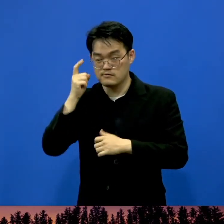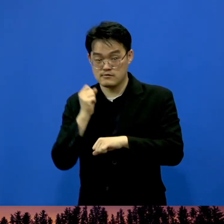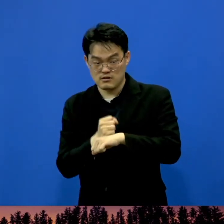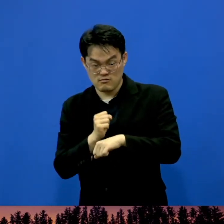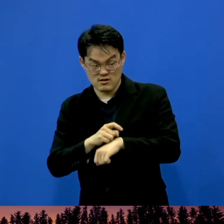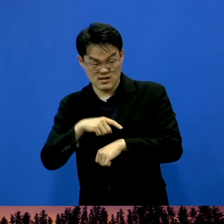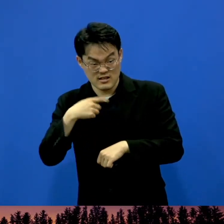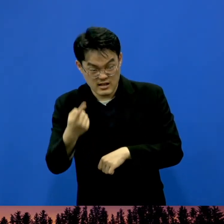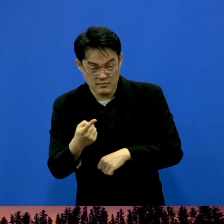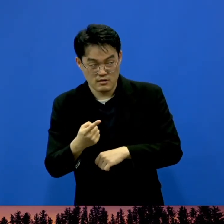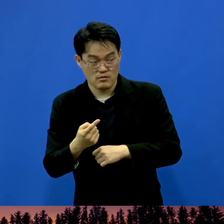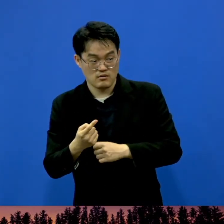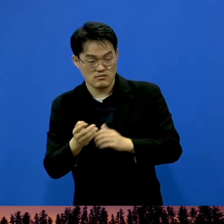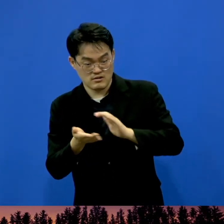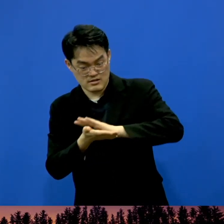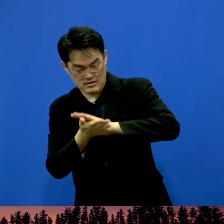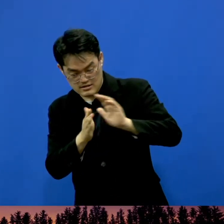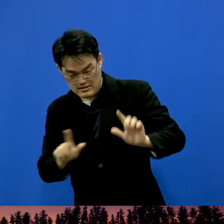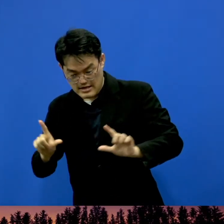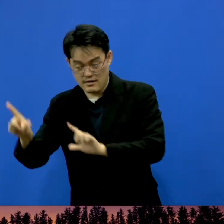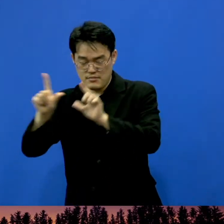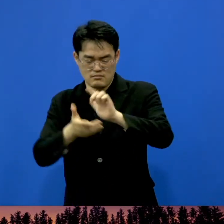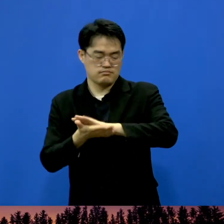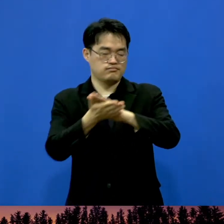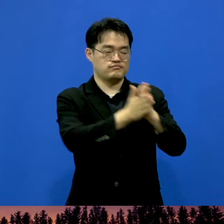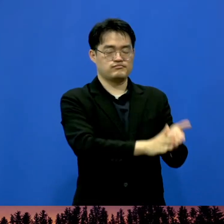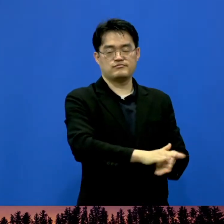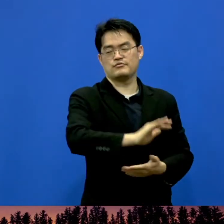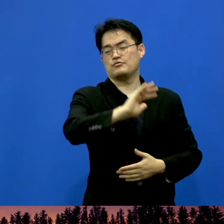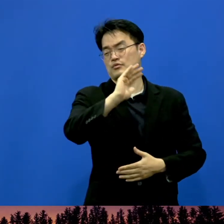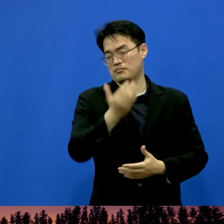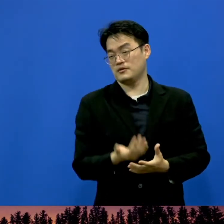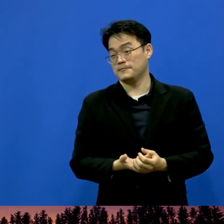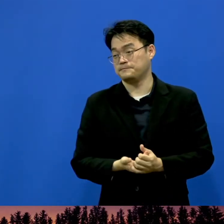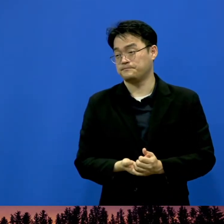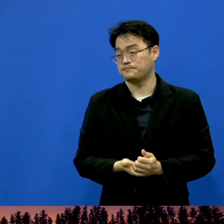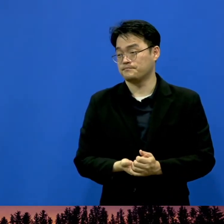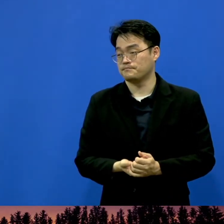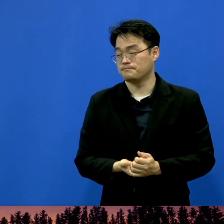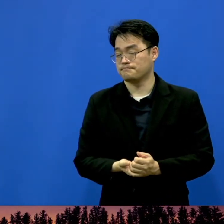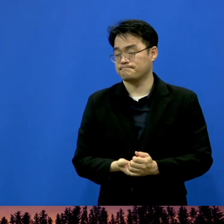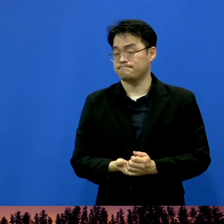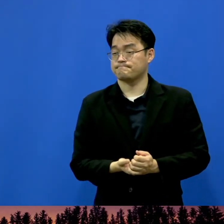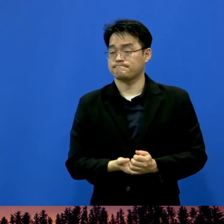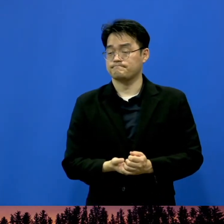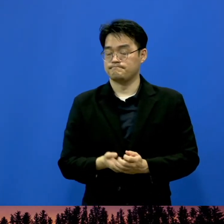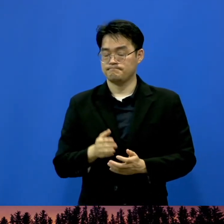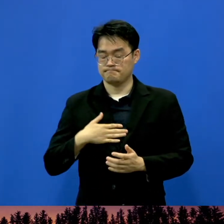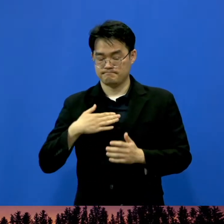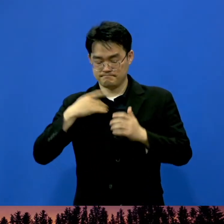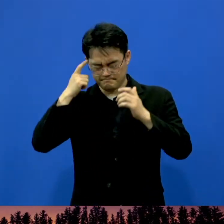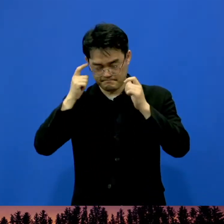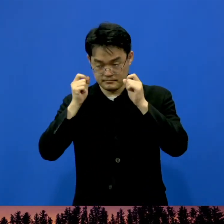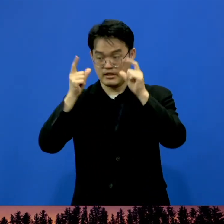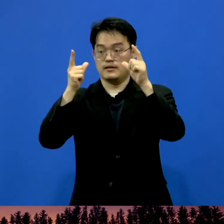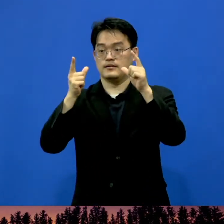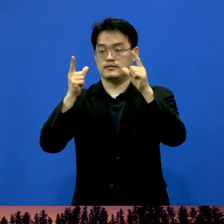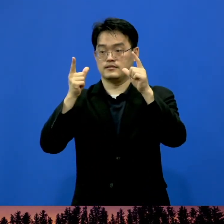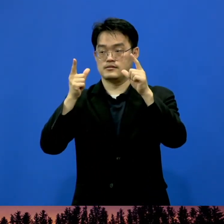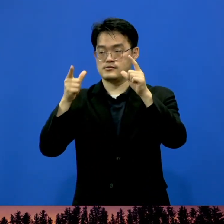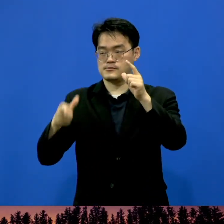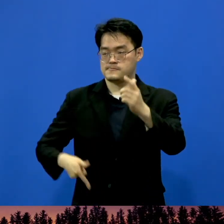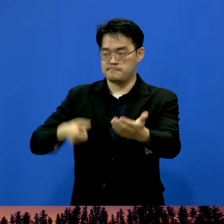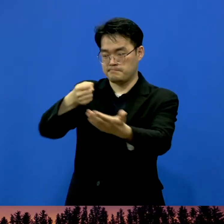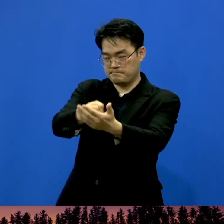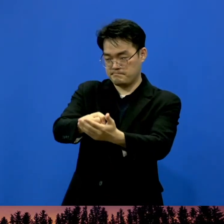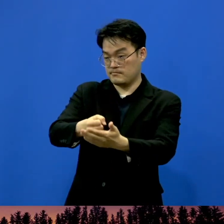생각에 불이 일어나는 거예요, 여러분. 그죠? 여러분, 그러면 내가 어떤 각성이 일어나고 어떤 결단을 하게